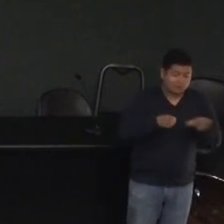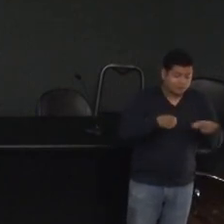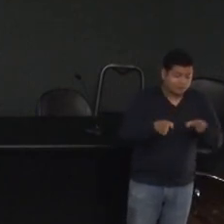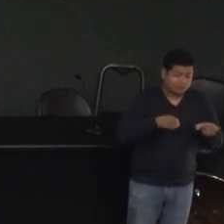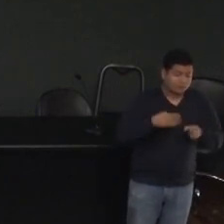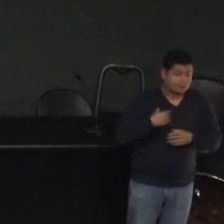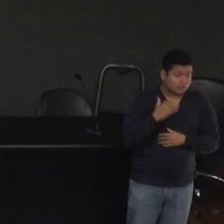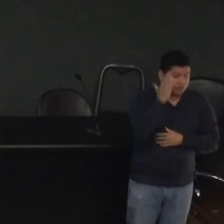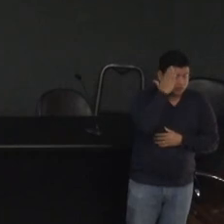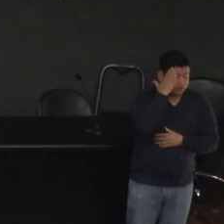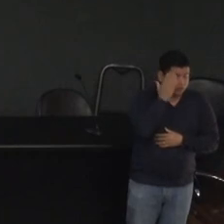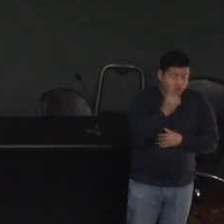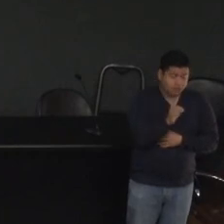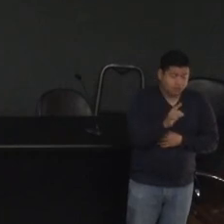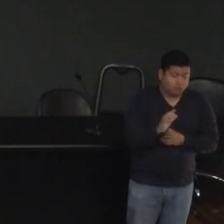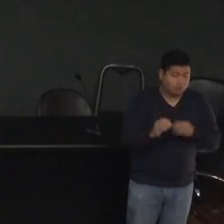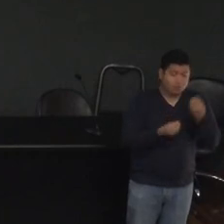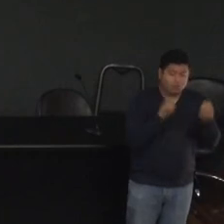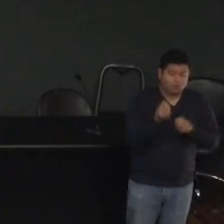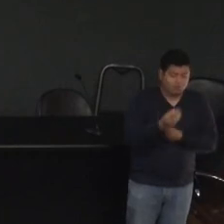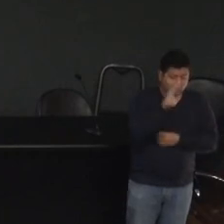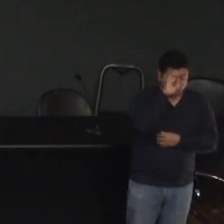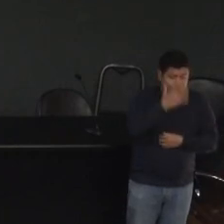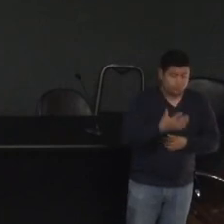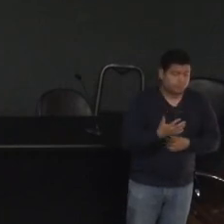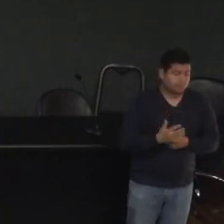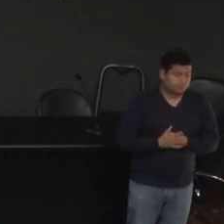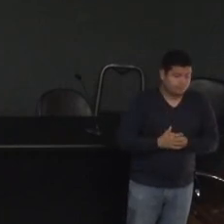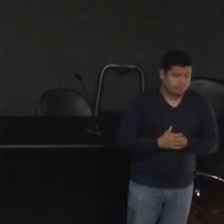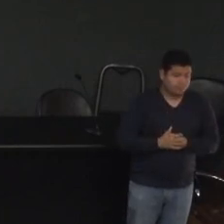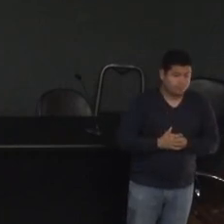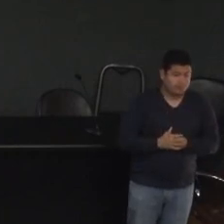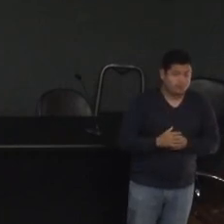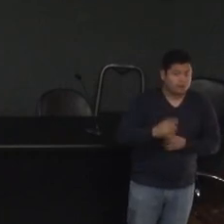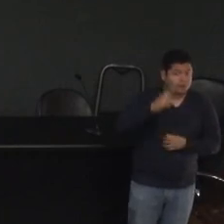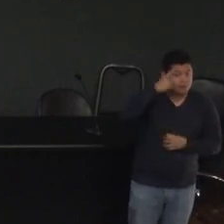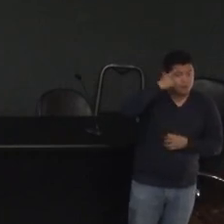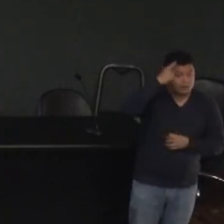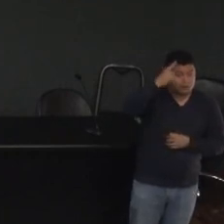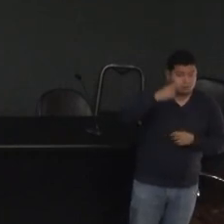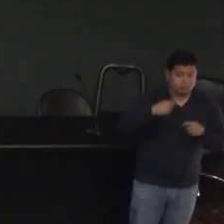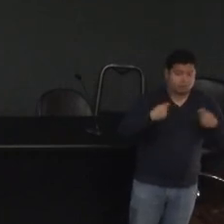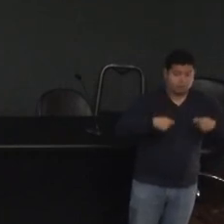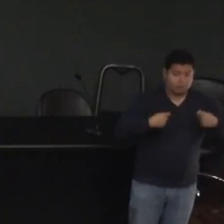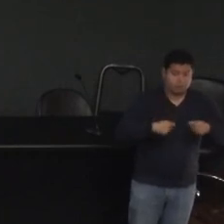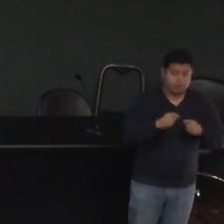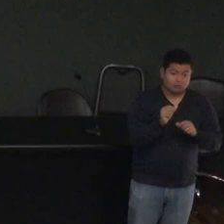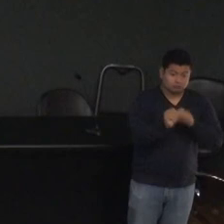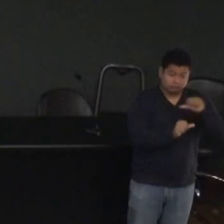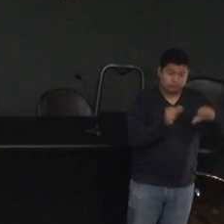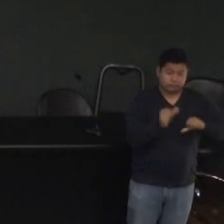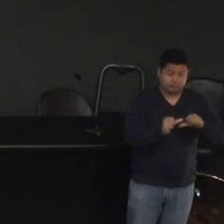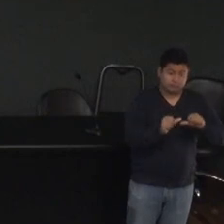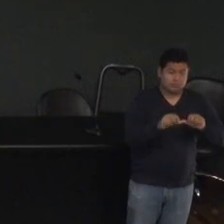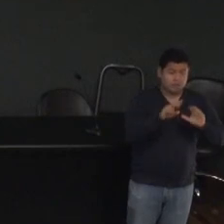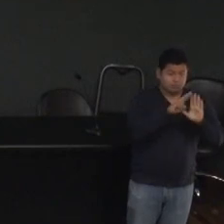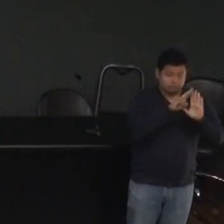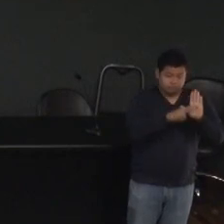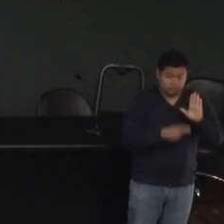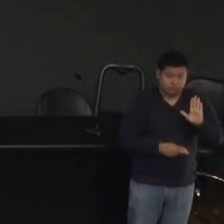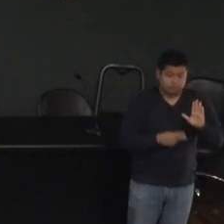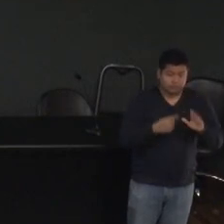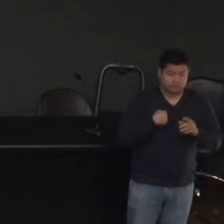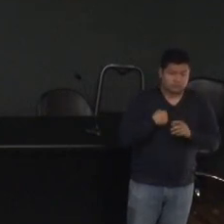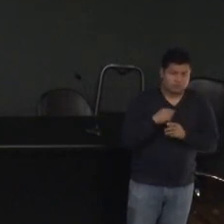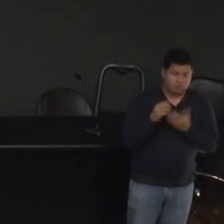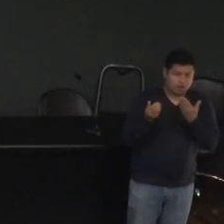as consequências desse incidente e lembrando essa minuta pode mudar isso é só uma minuta aquele desenho